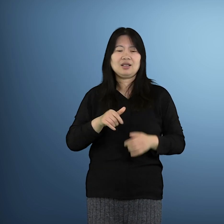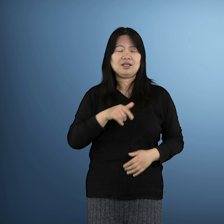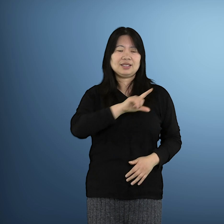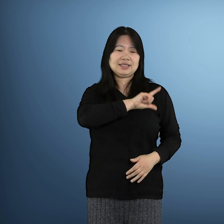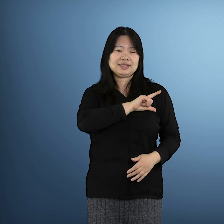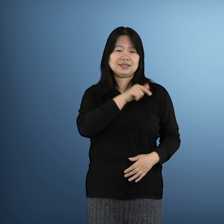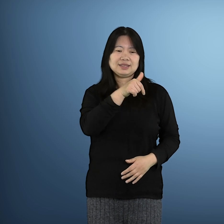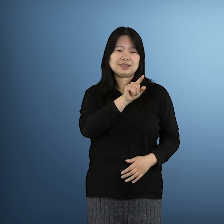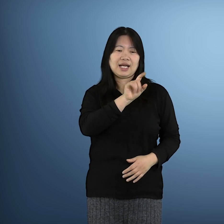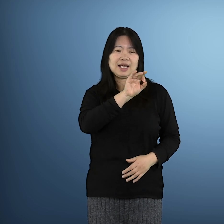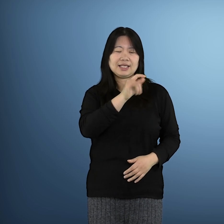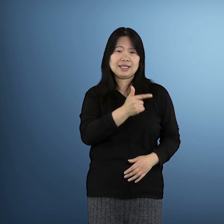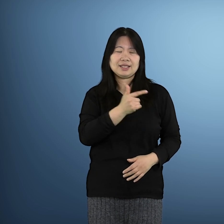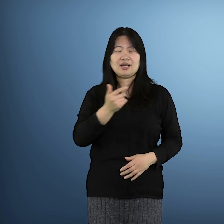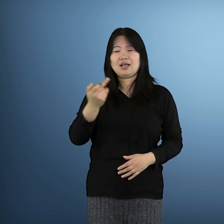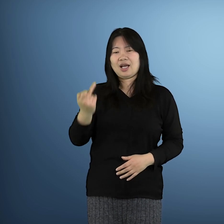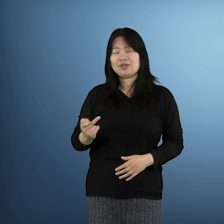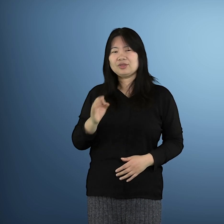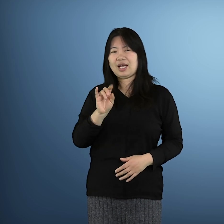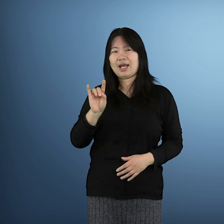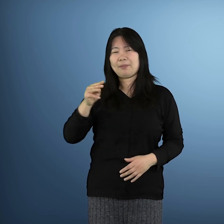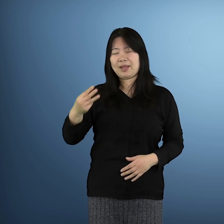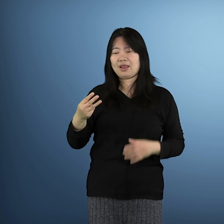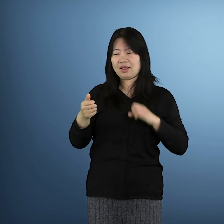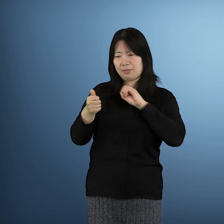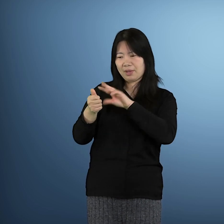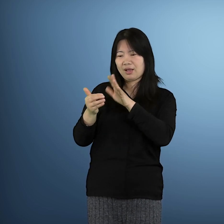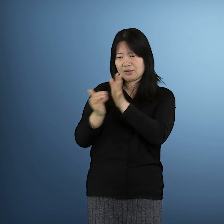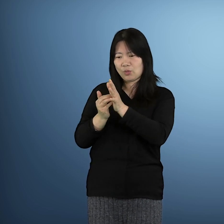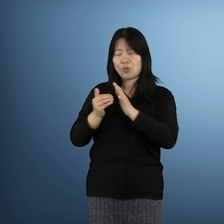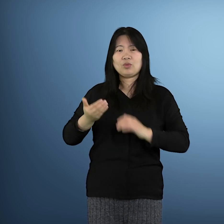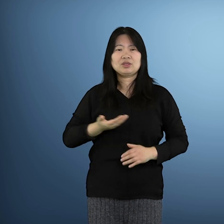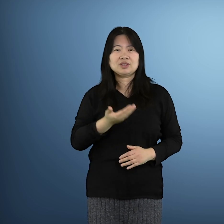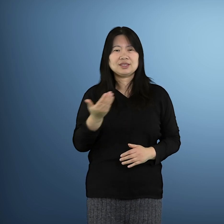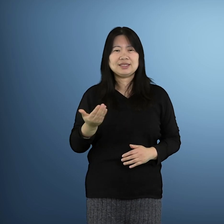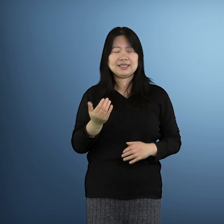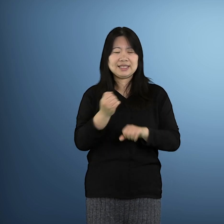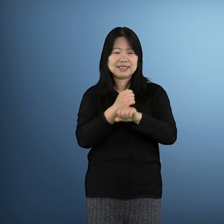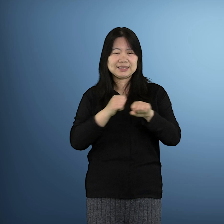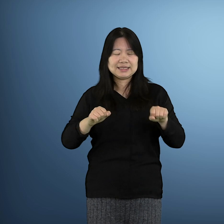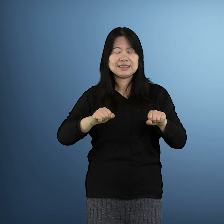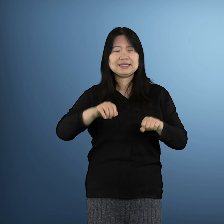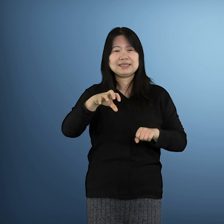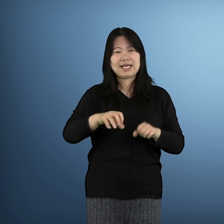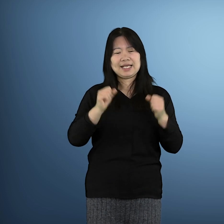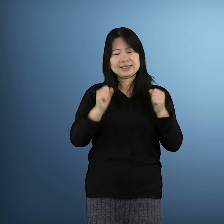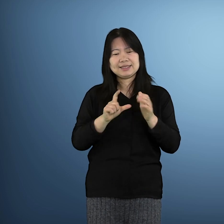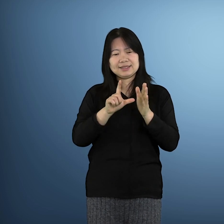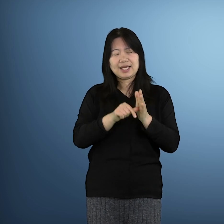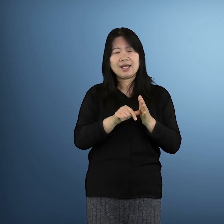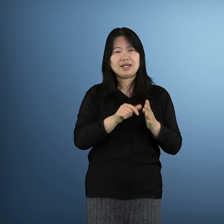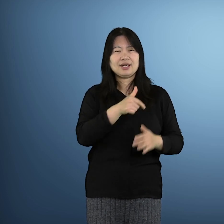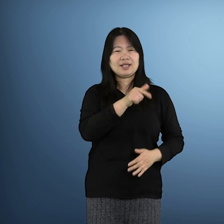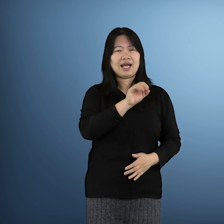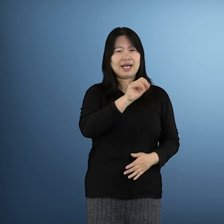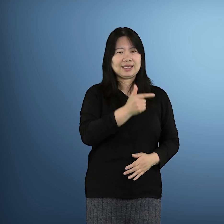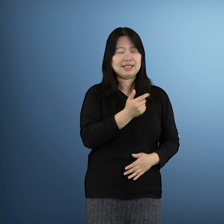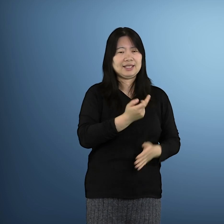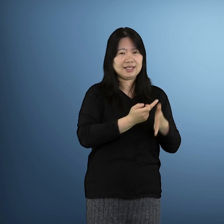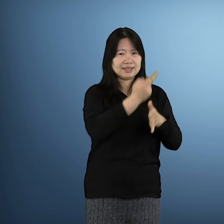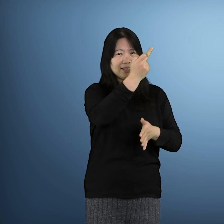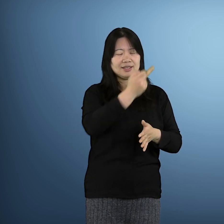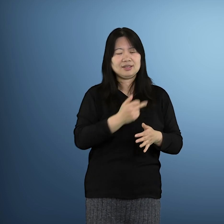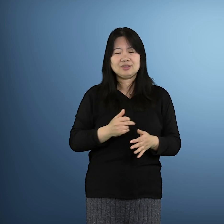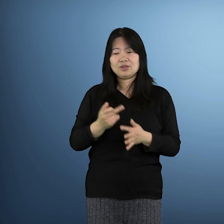가인이 그의 아우 아벨에게 말하고 그들이 들에 있을 때 가인이 그의 아우 아벨을